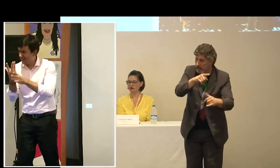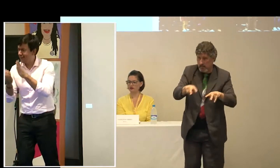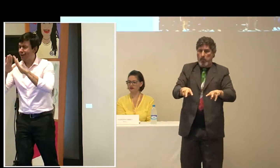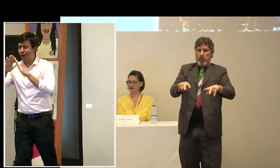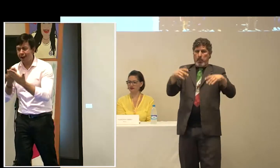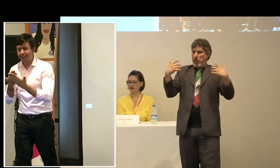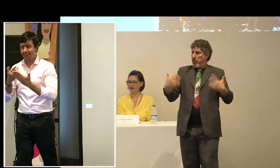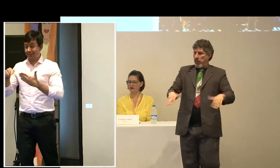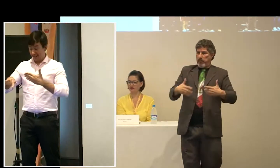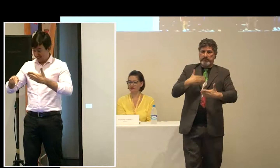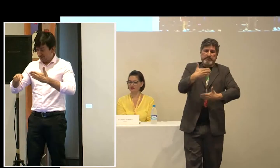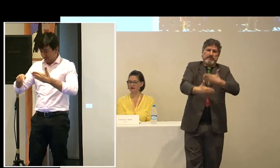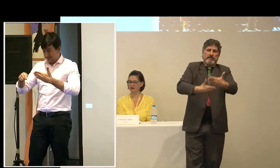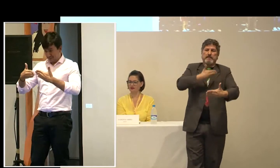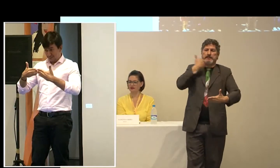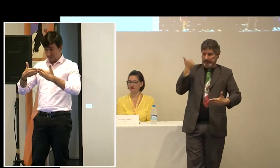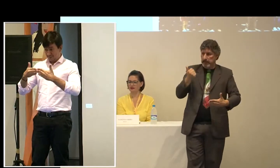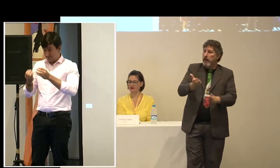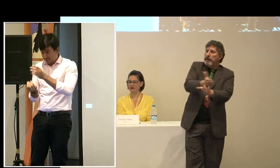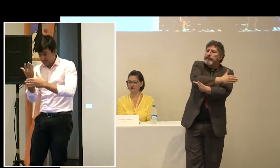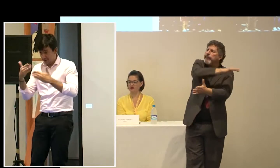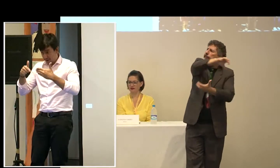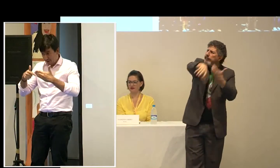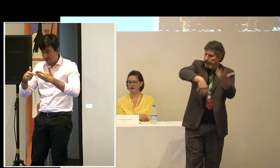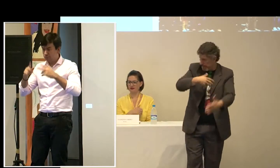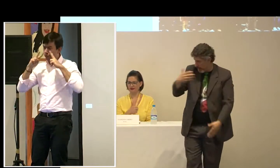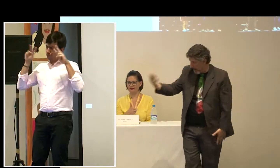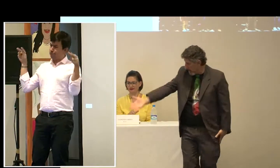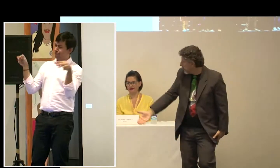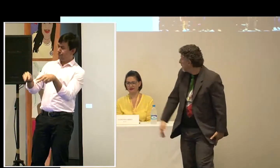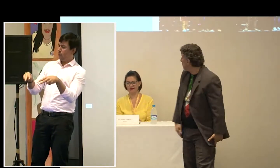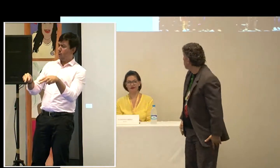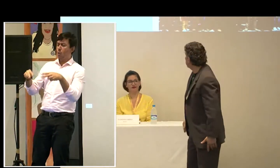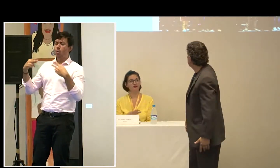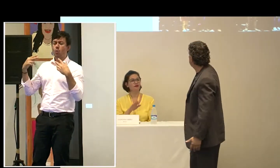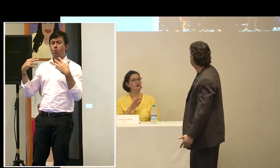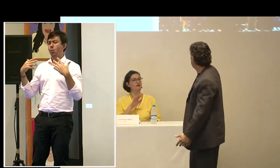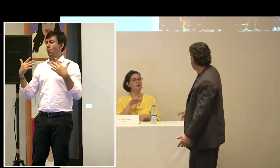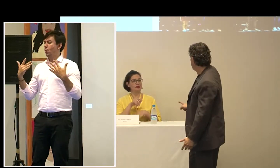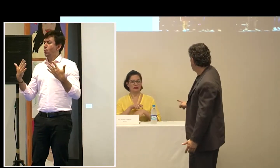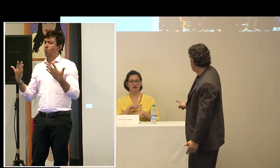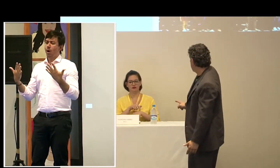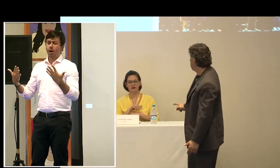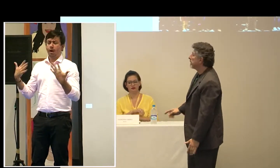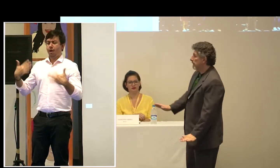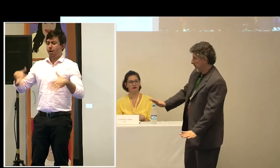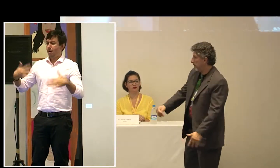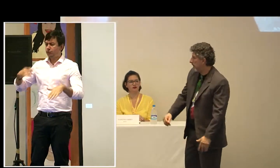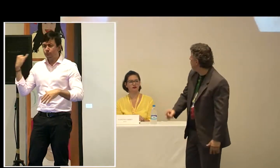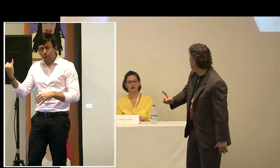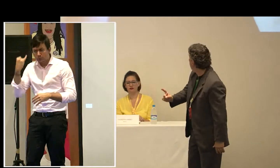muito interessante, porque as escolas são criadas para elas.